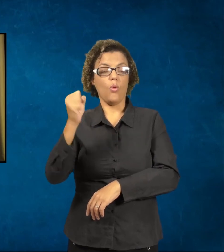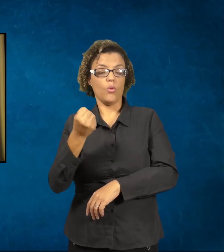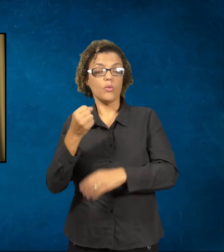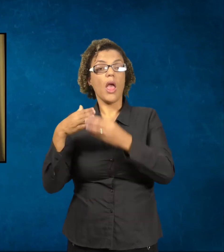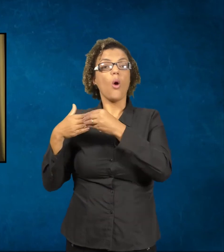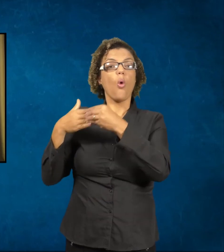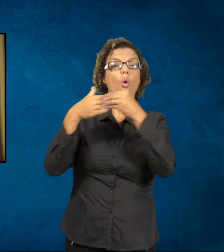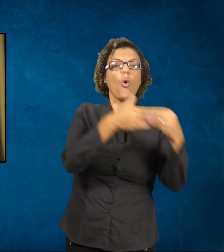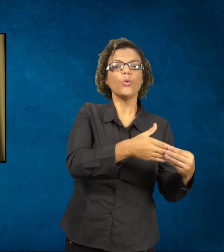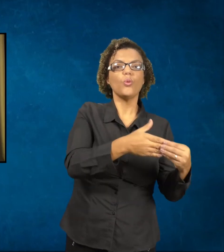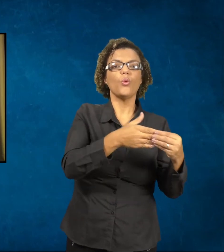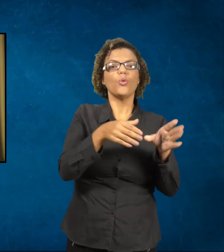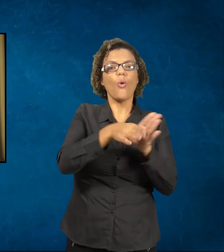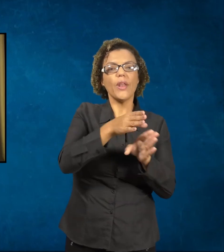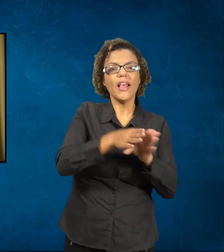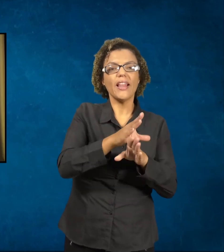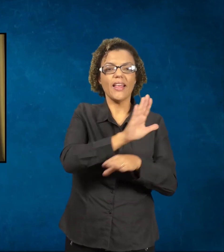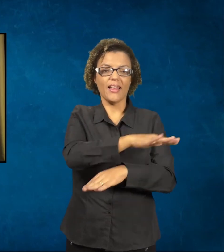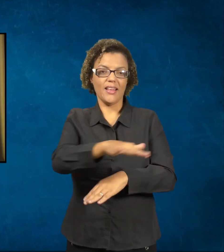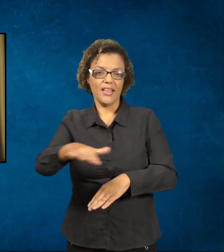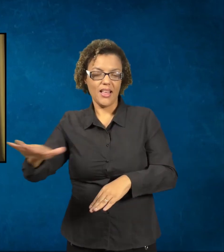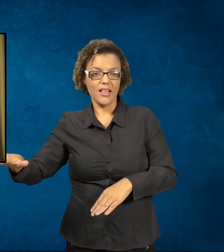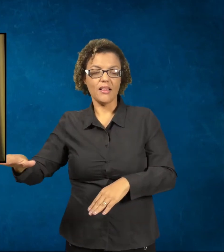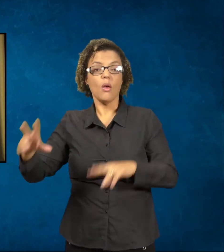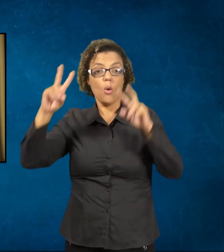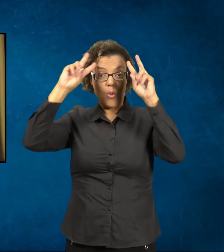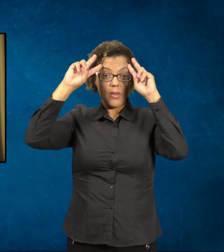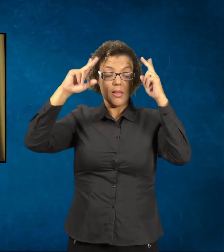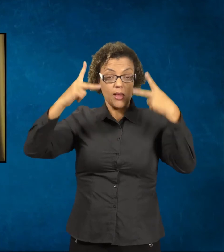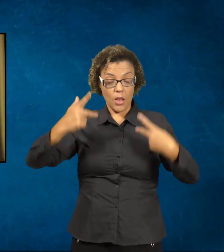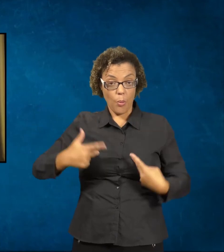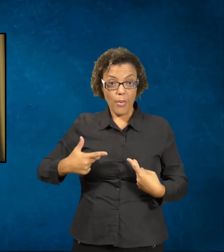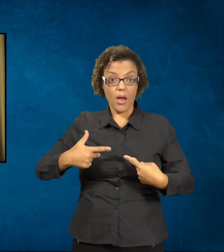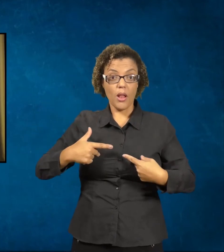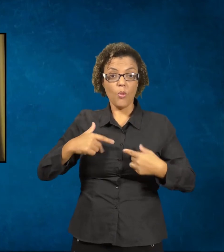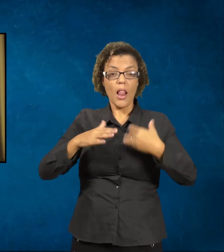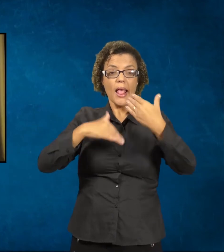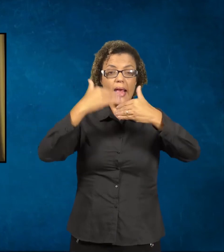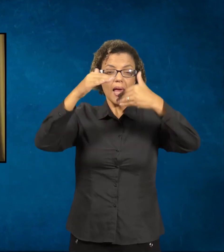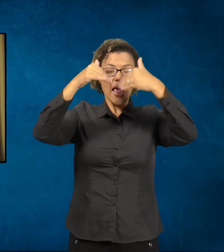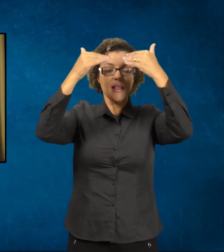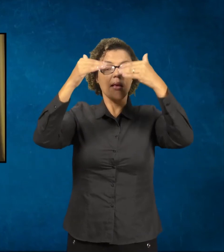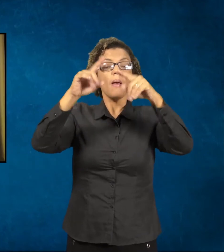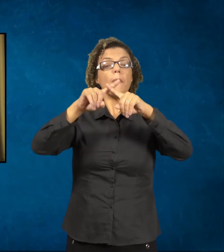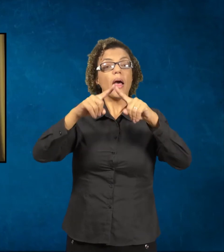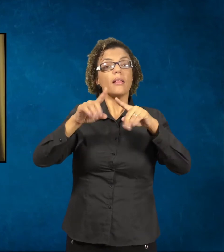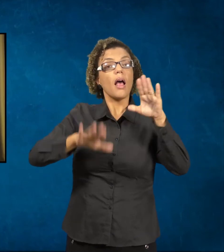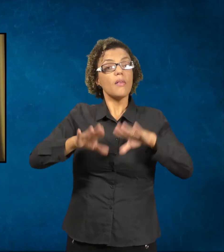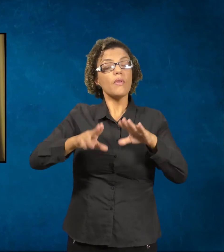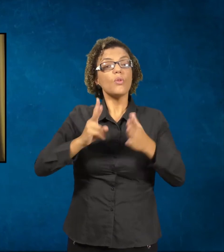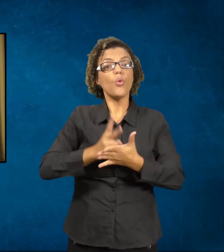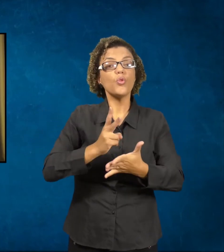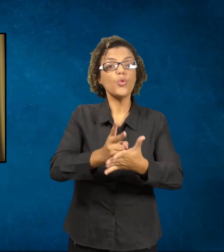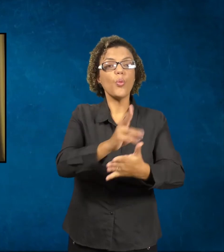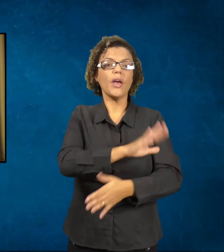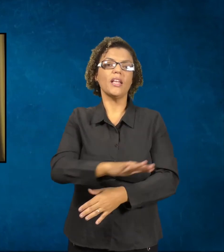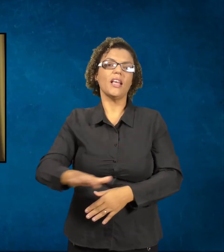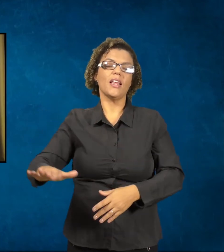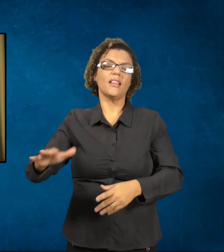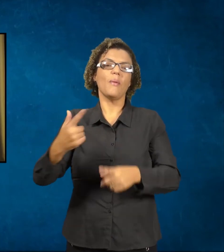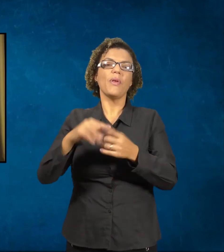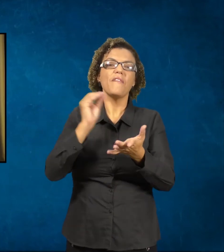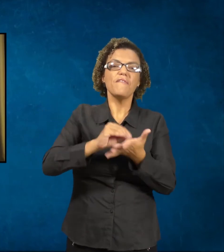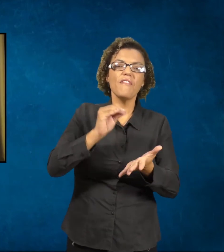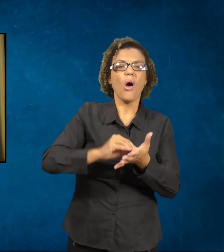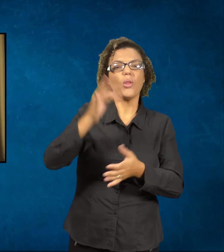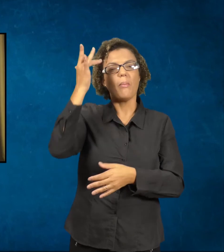cresce só o corpo físico, quando não amadurece, quando não aprende a conhecer e a dominar a si próprio, quando não cria um referencial de vida